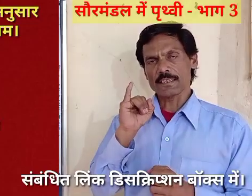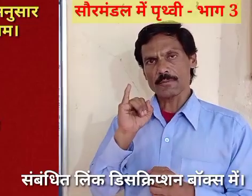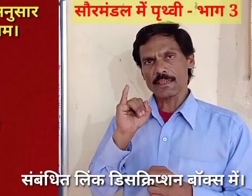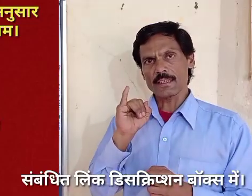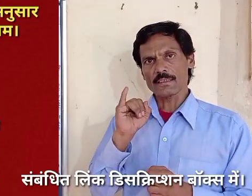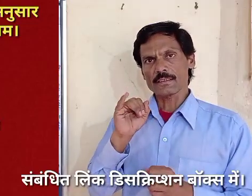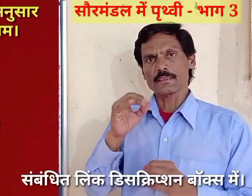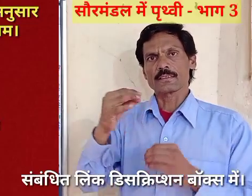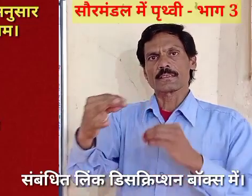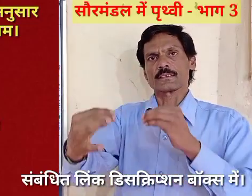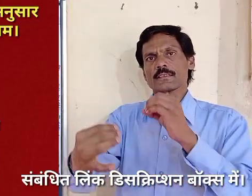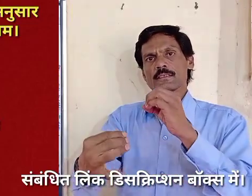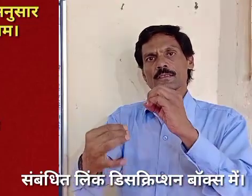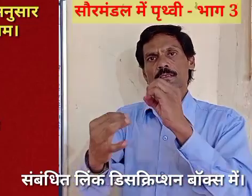छठवा